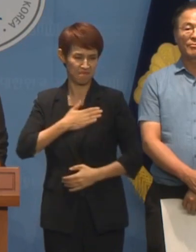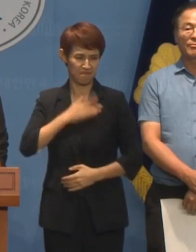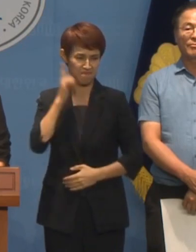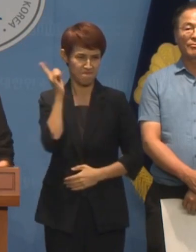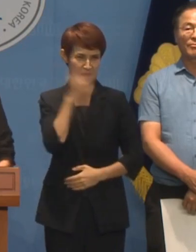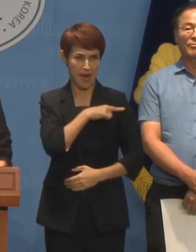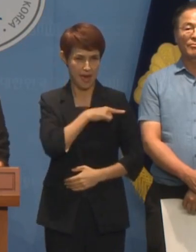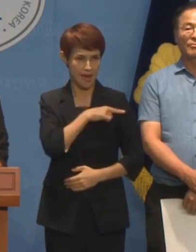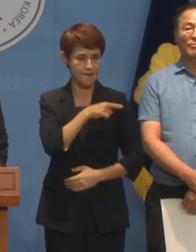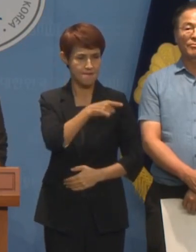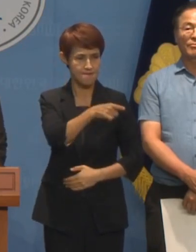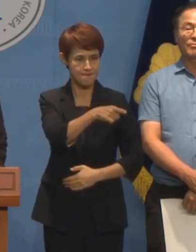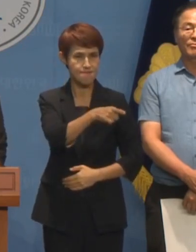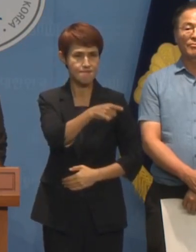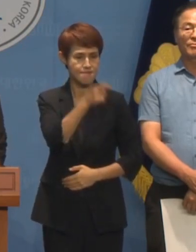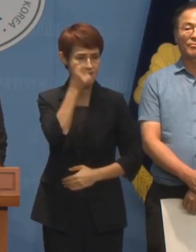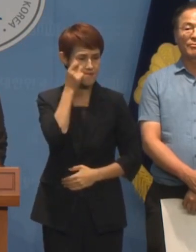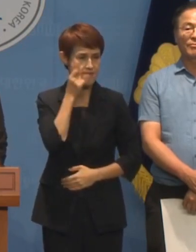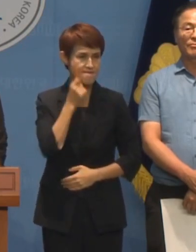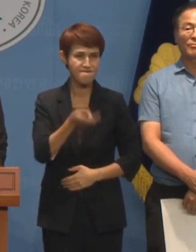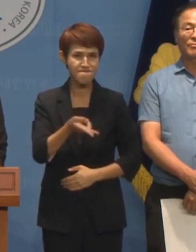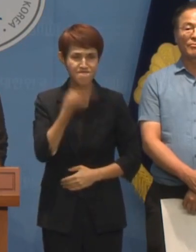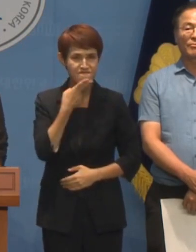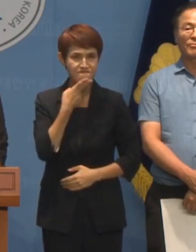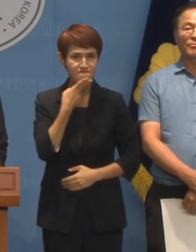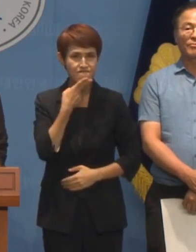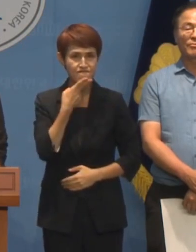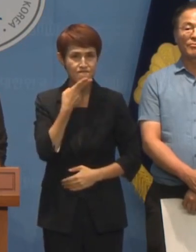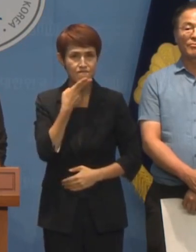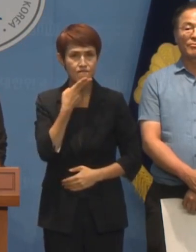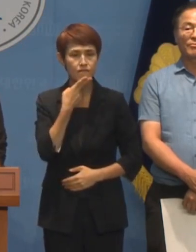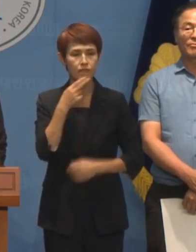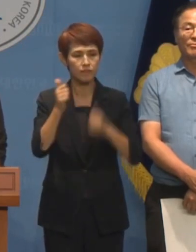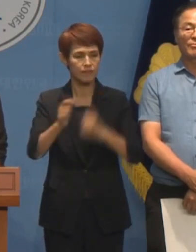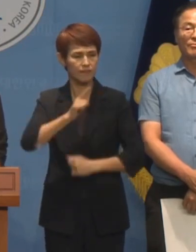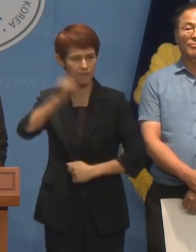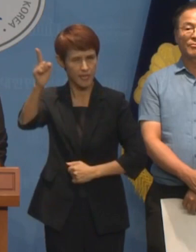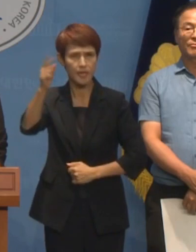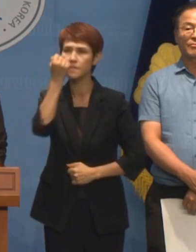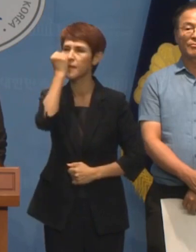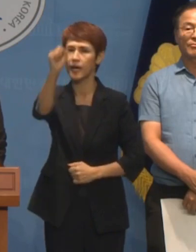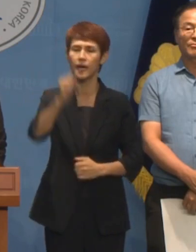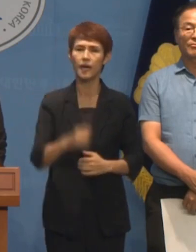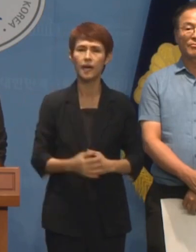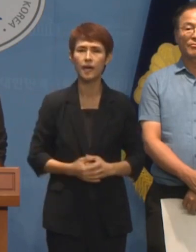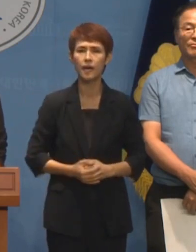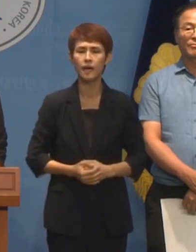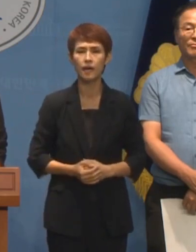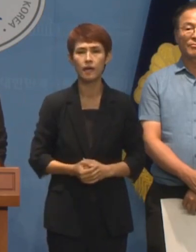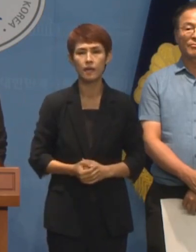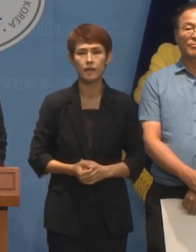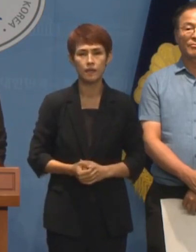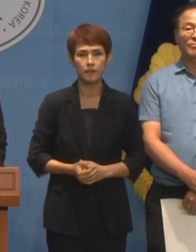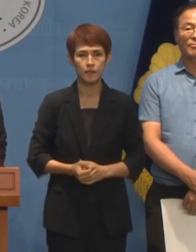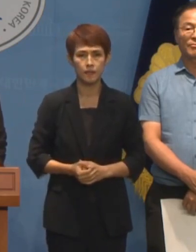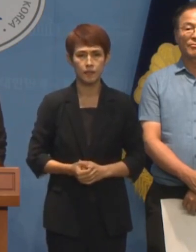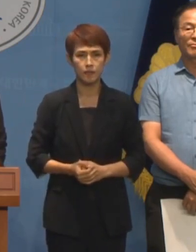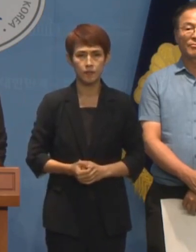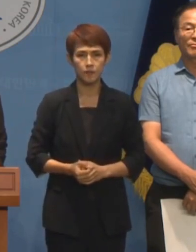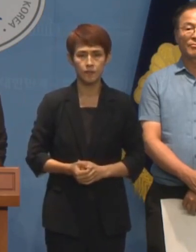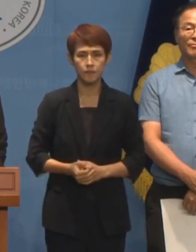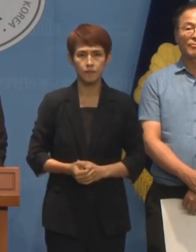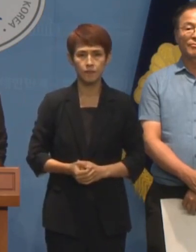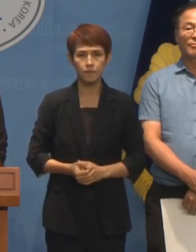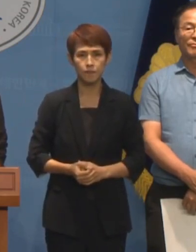누구도 용납하지 않겠다라는 그것이 진짜 이유가 아니겠습니까? 그래서 저희는